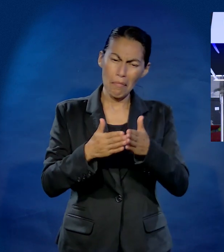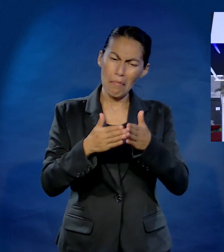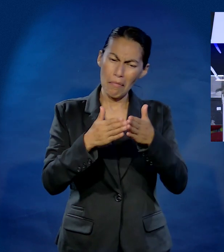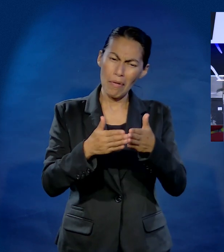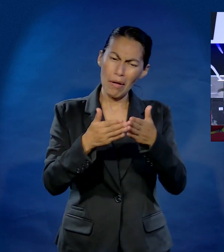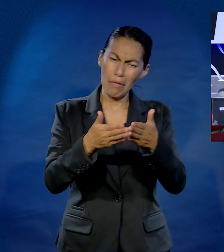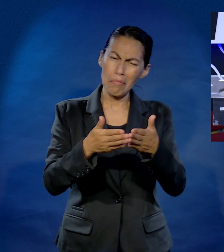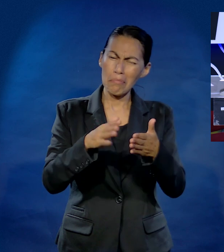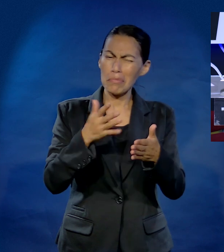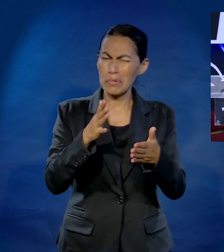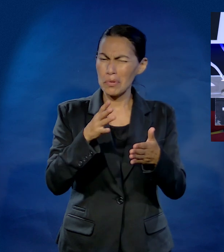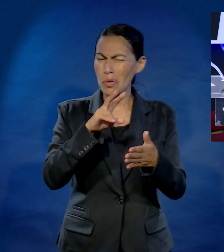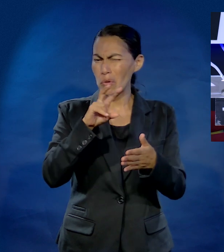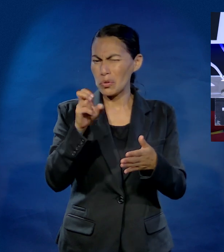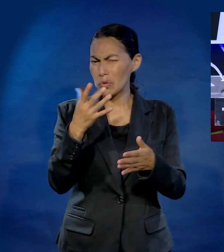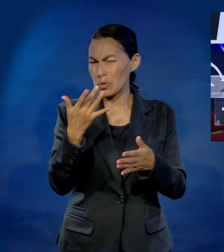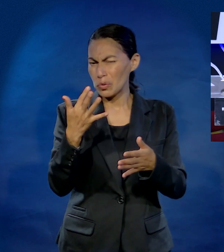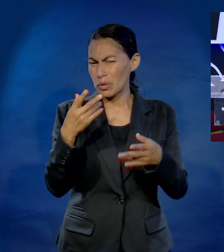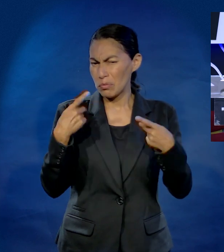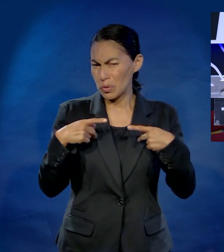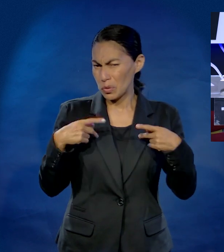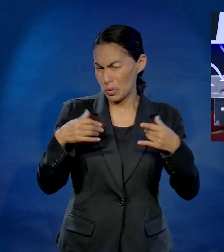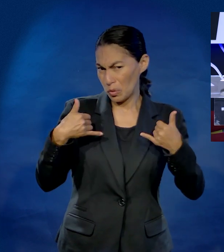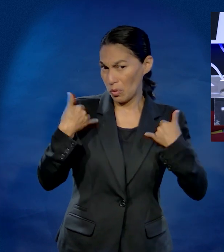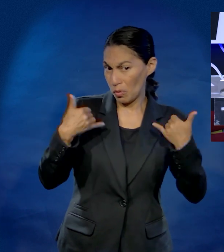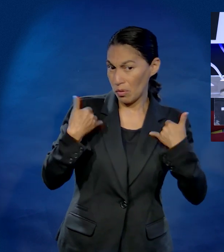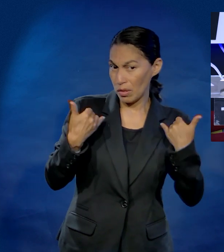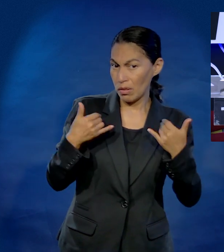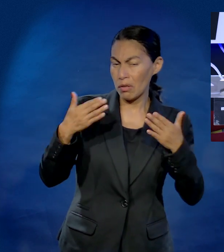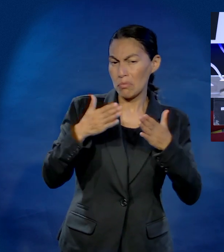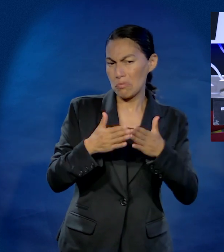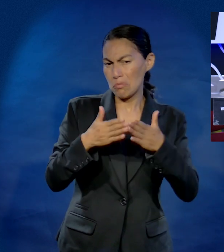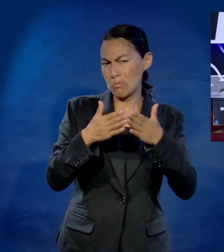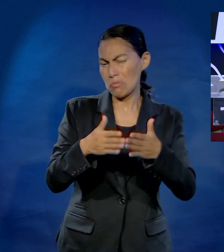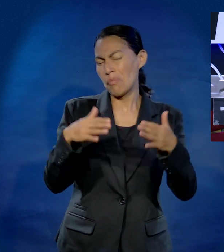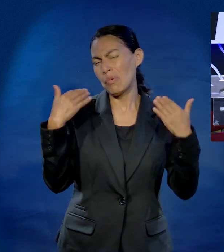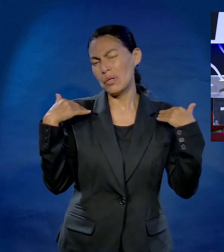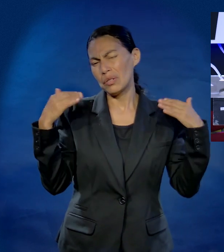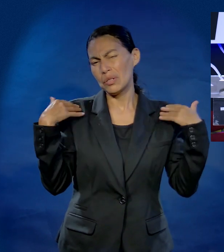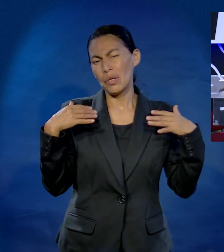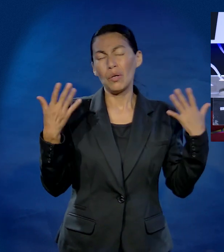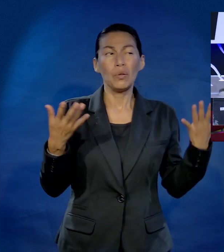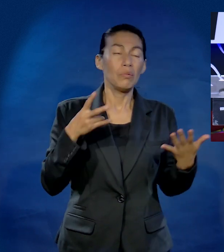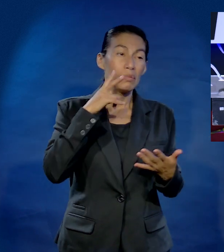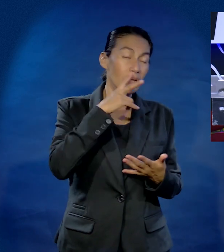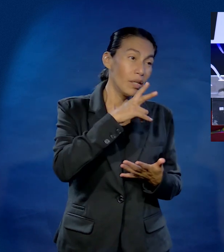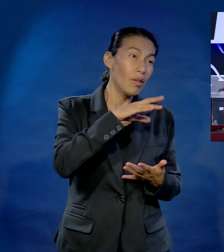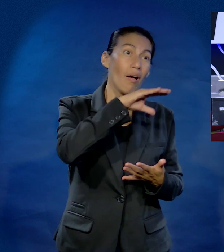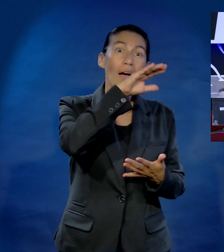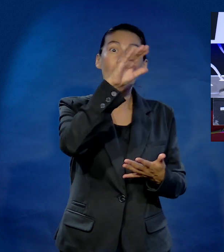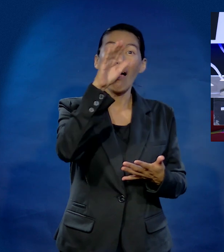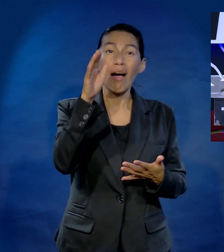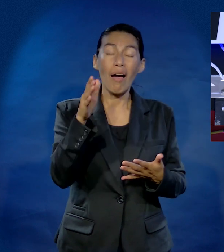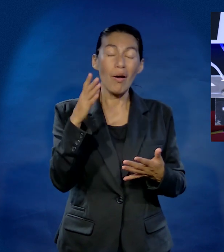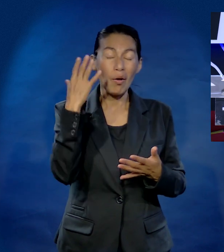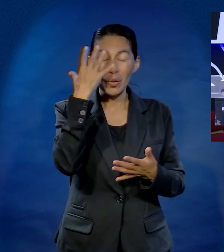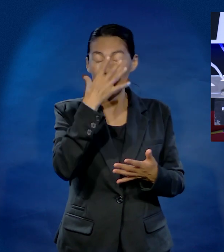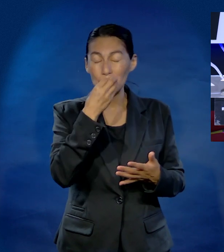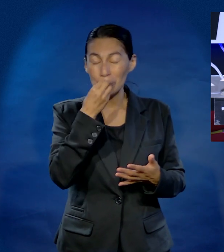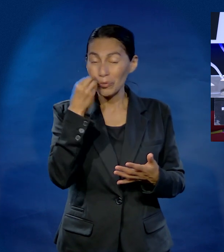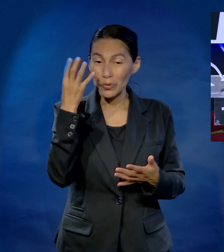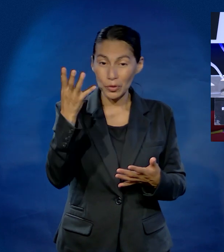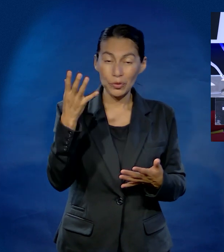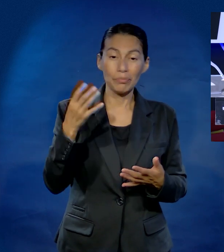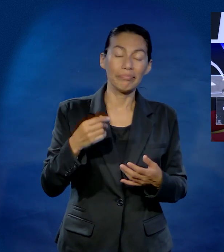un barco, donde íbamos más o menos unos 250 muchachos, en un tour precioso, ¿no? El